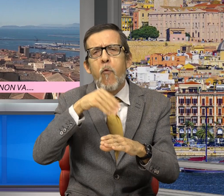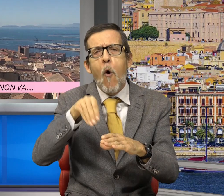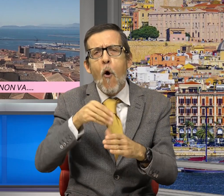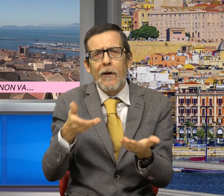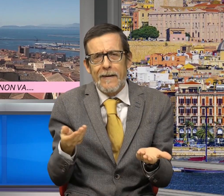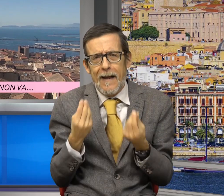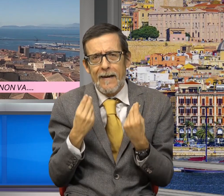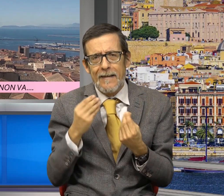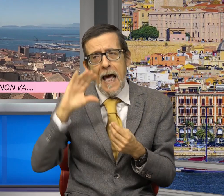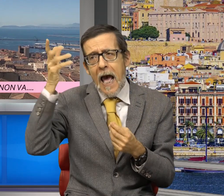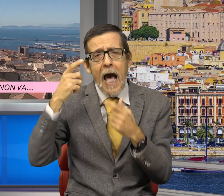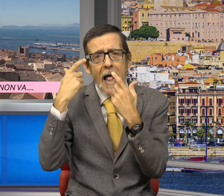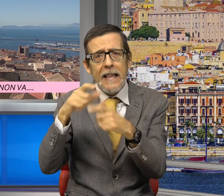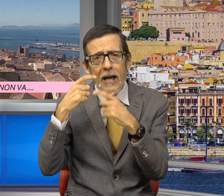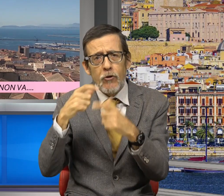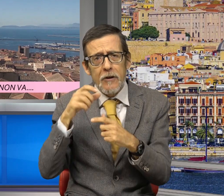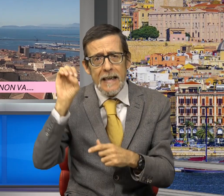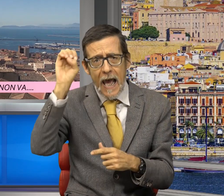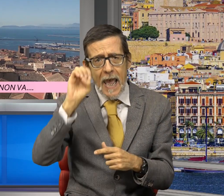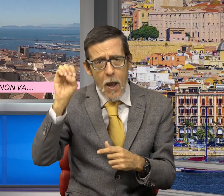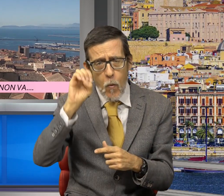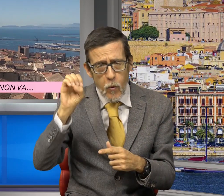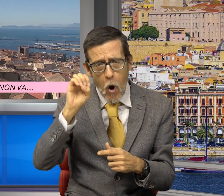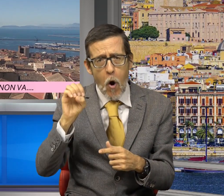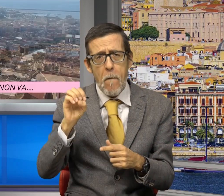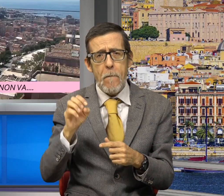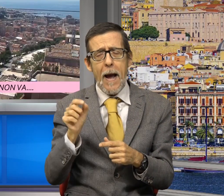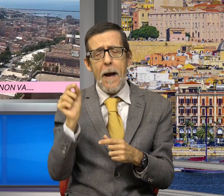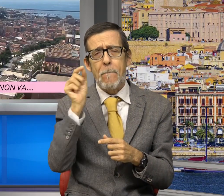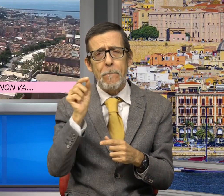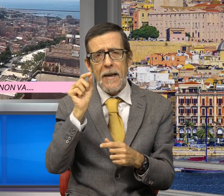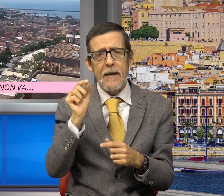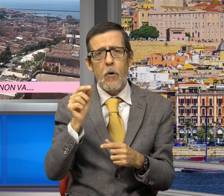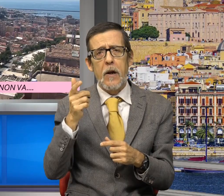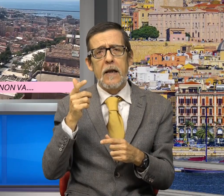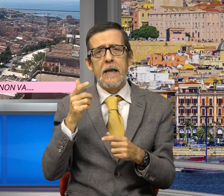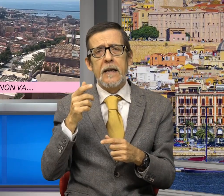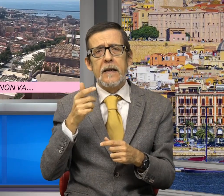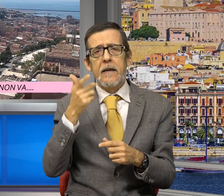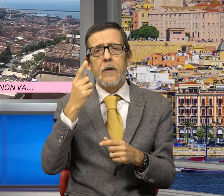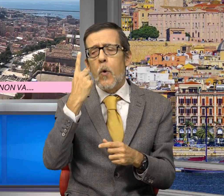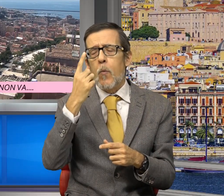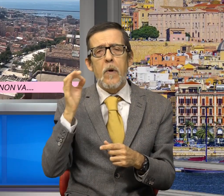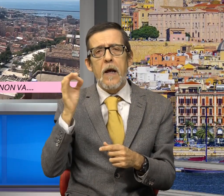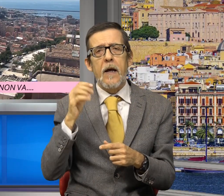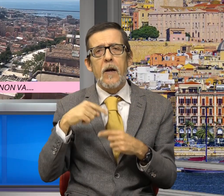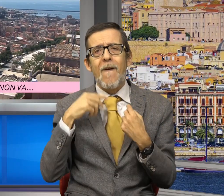città europee della penisola e in piccole e significanti realtà, una per tutte la nostra Villa Simius, le